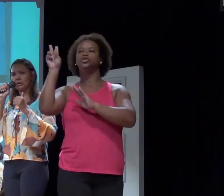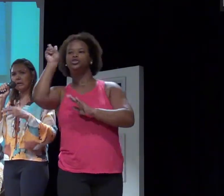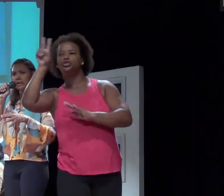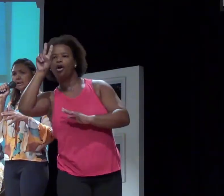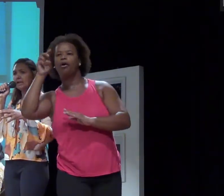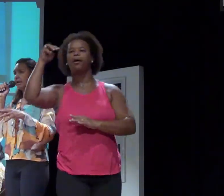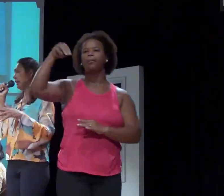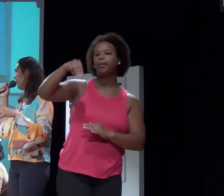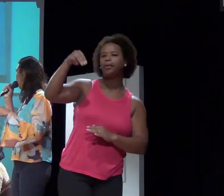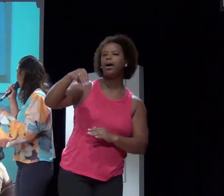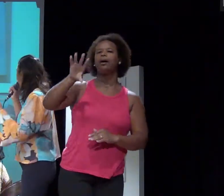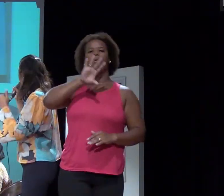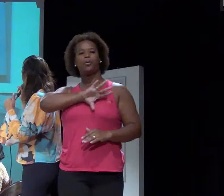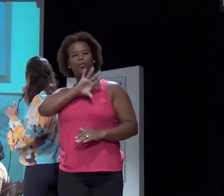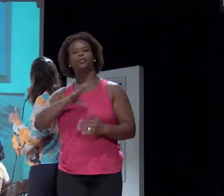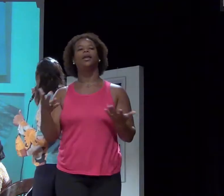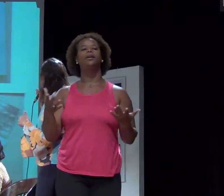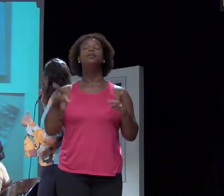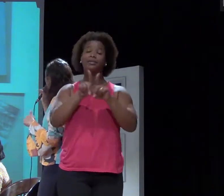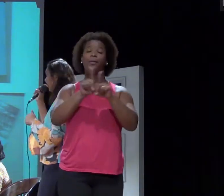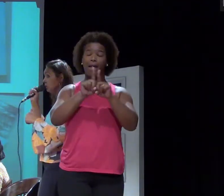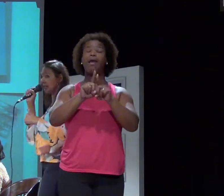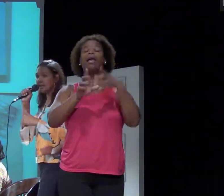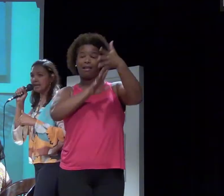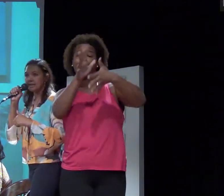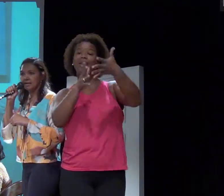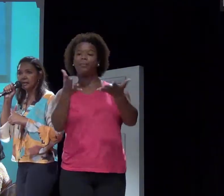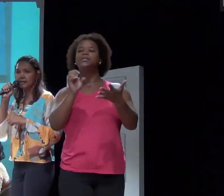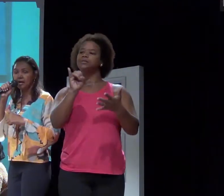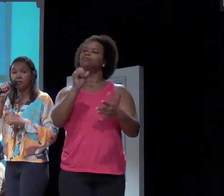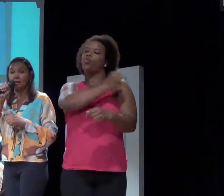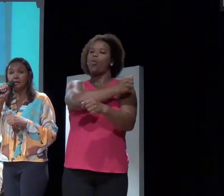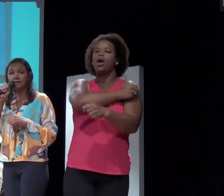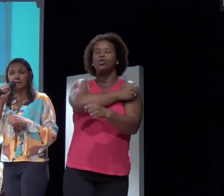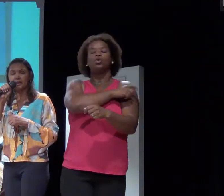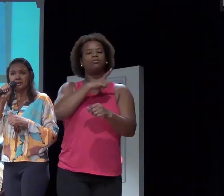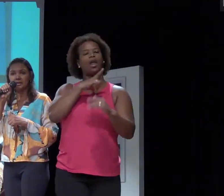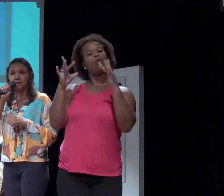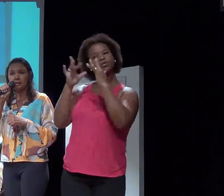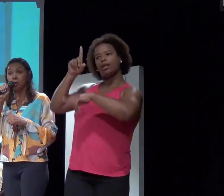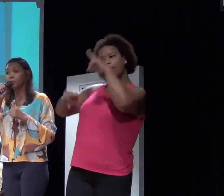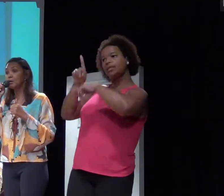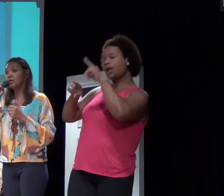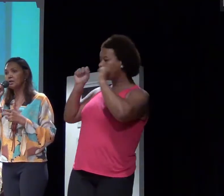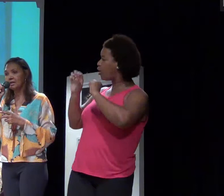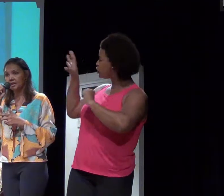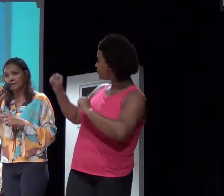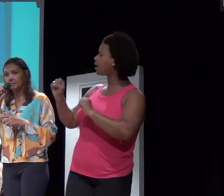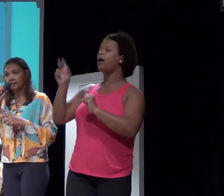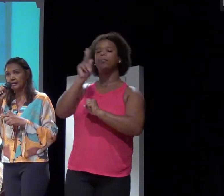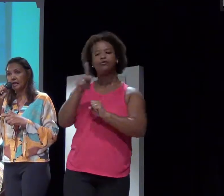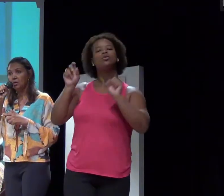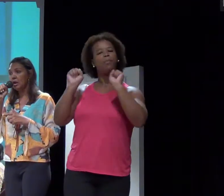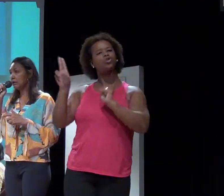em português, né, e na Libras também. O aluno tem acesso a esse material, a família tem acesso a esse material, o professor tem